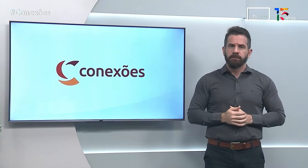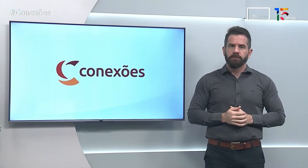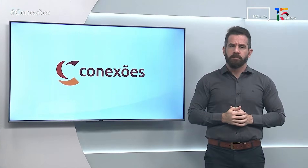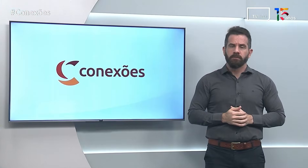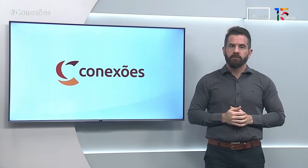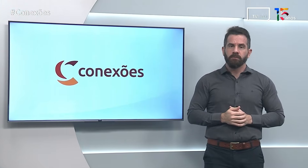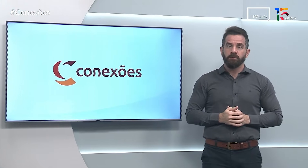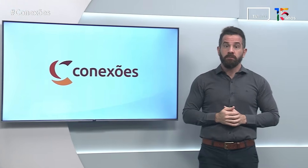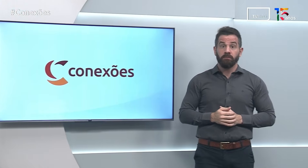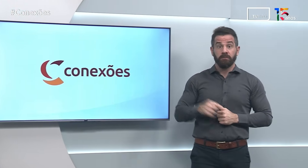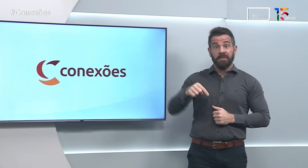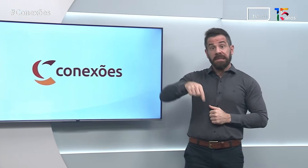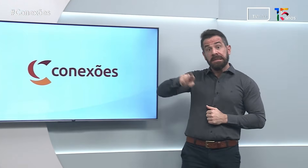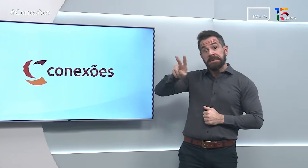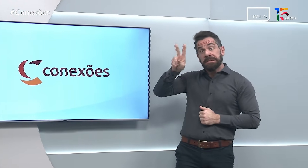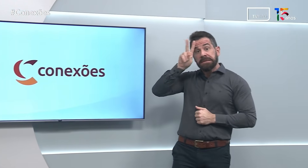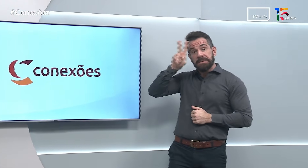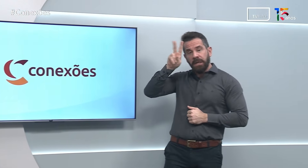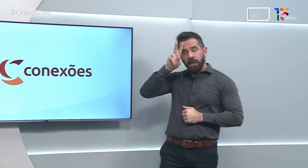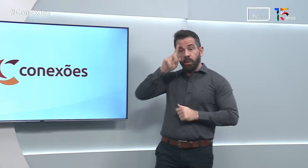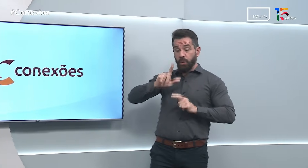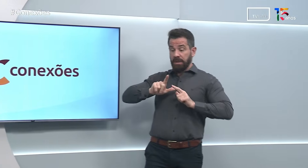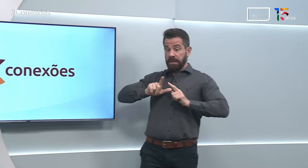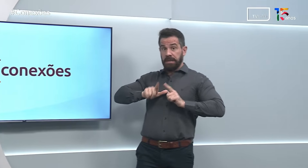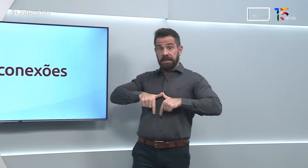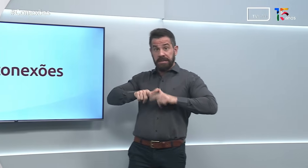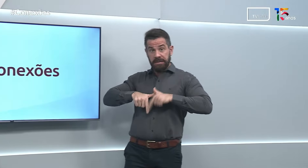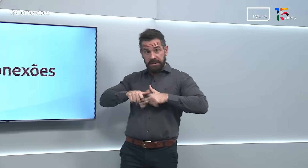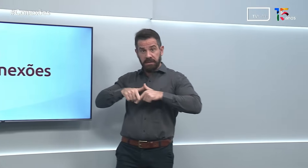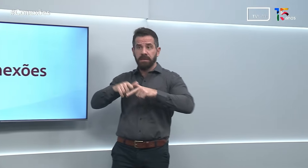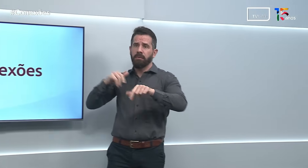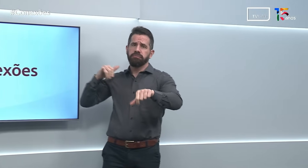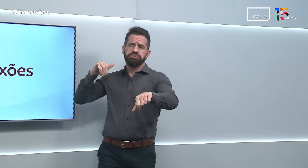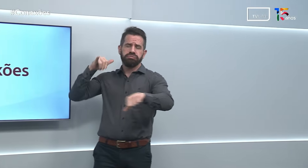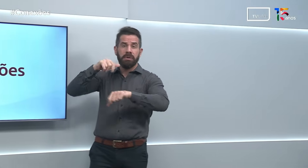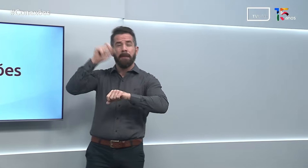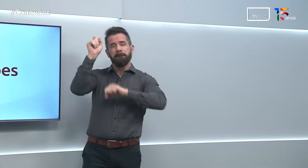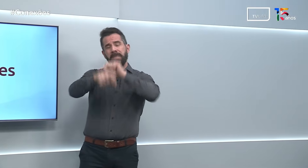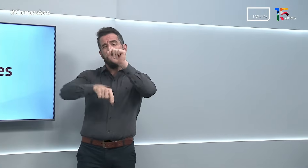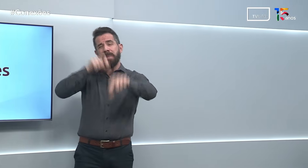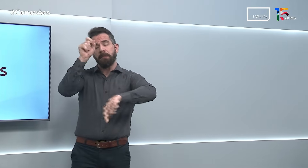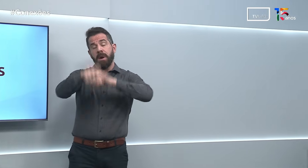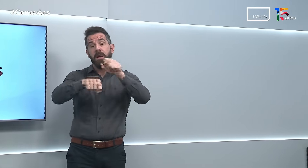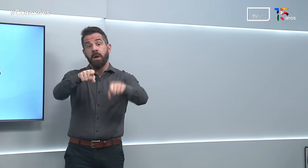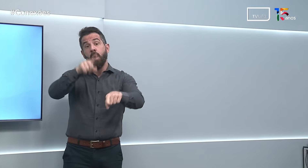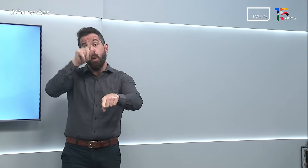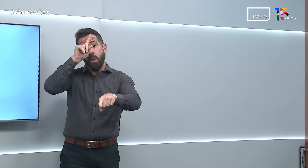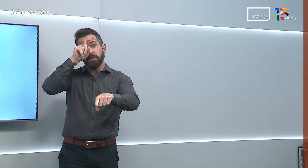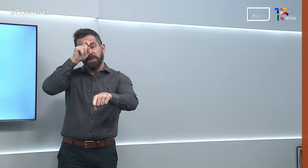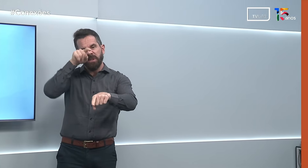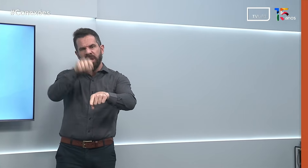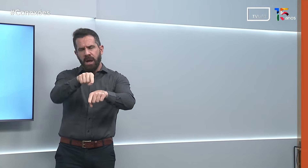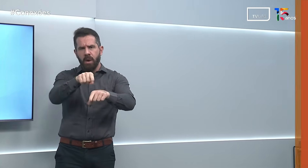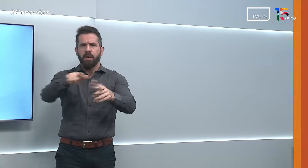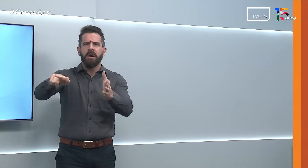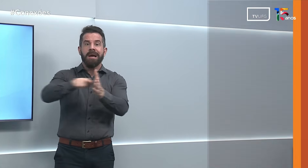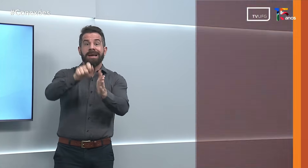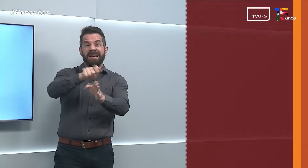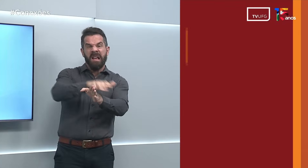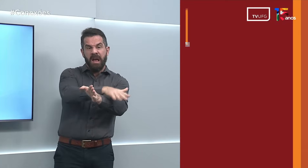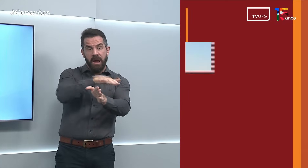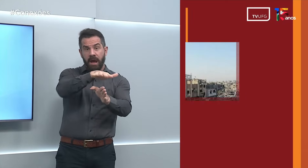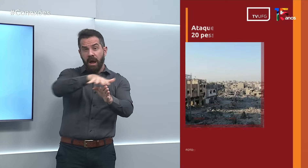Nessa segunda-feira, um ataque de Israel em um hospital no sul da faixa de Gaza deixou pelo menos 20